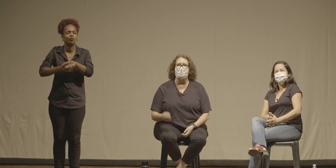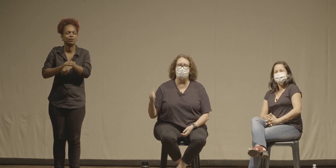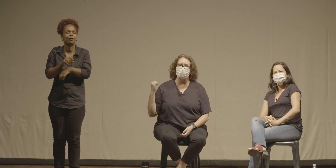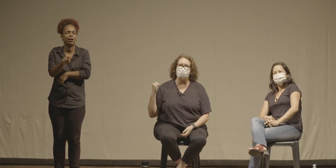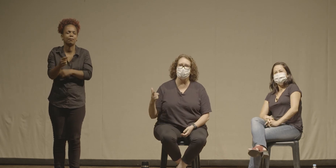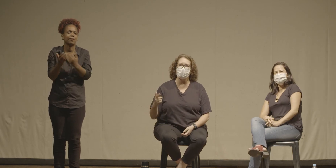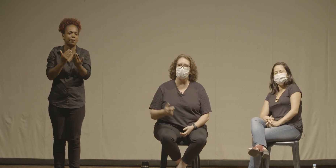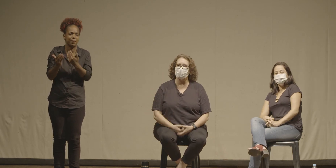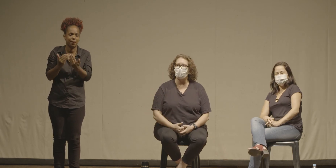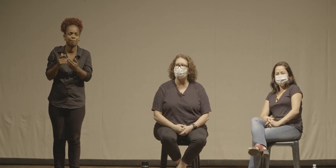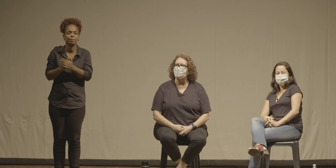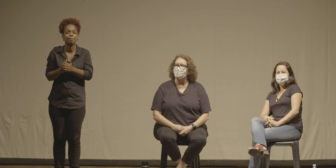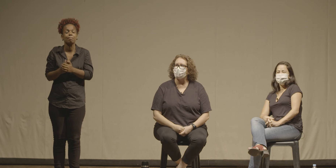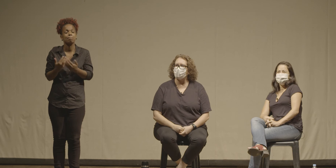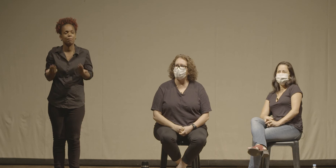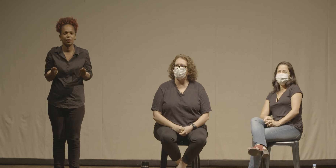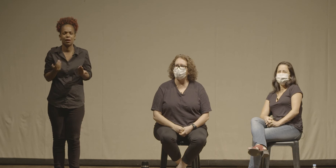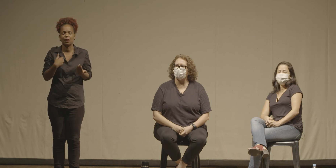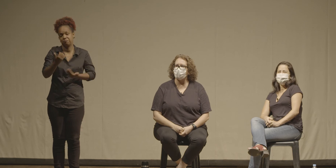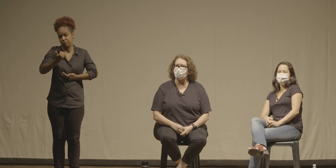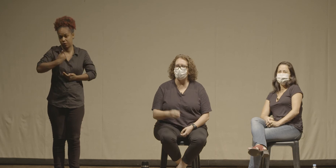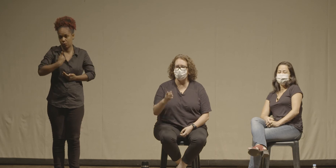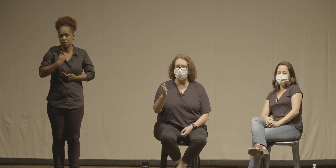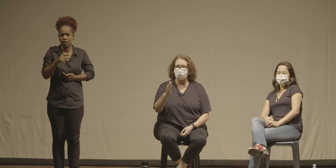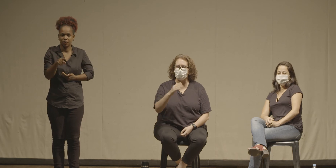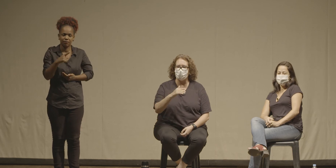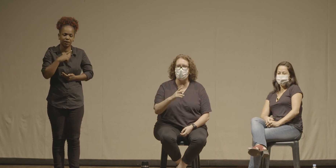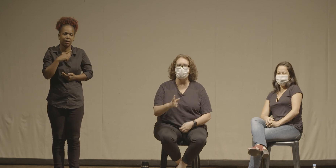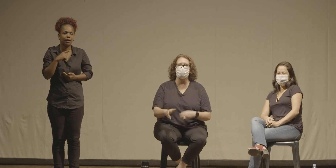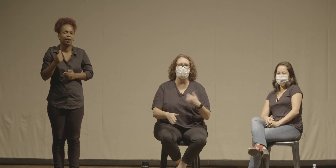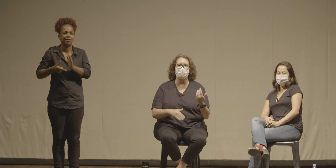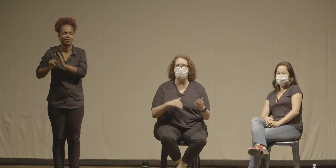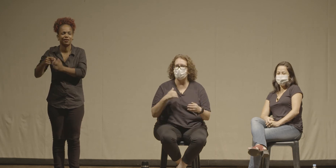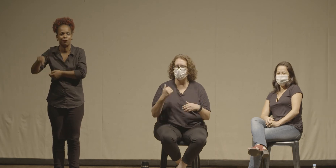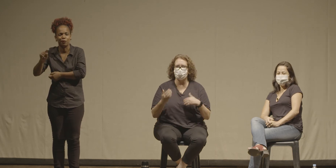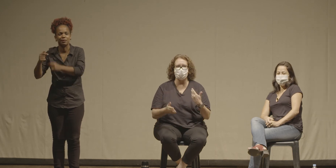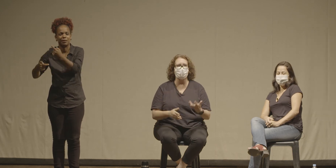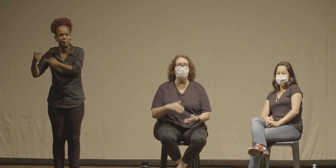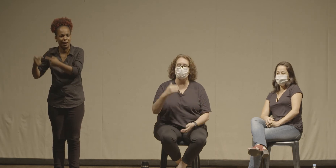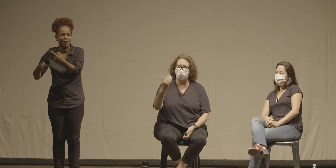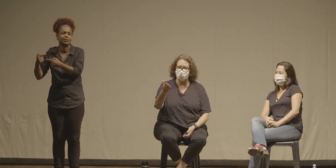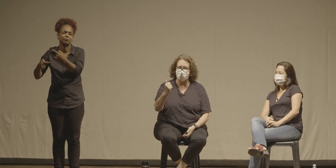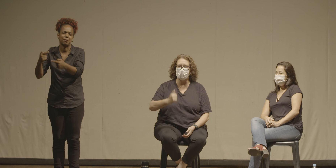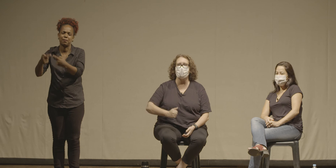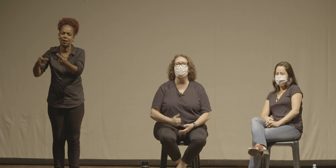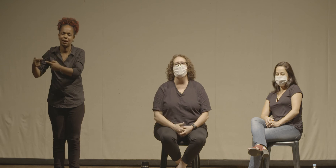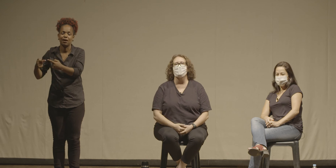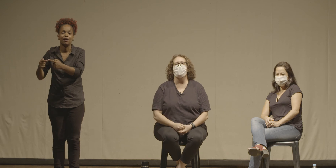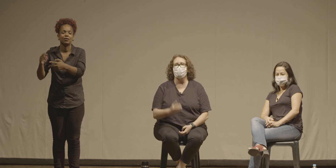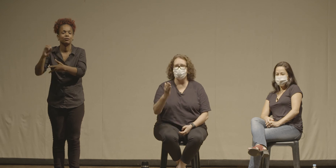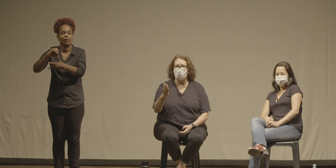gente depois da sessão do Mulheres e ela disse que ela tinha vindo de um debate e etc., que ela fez o